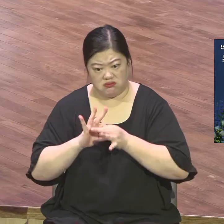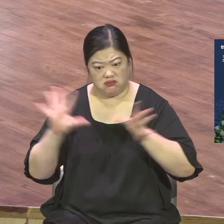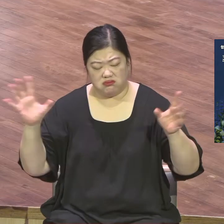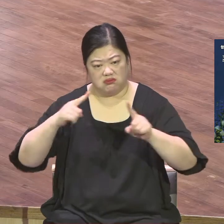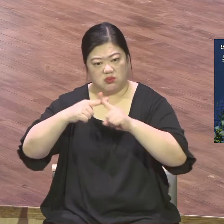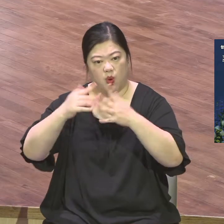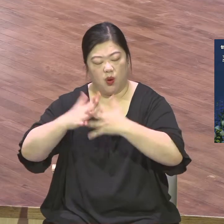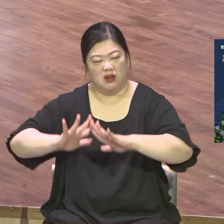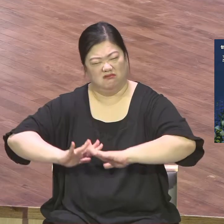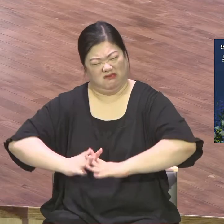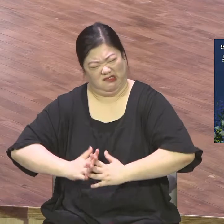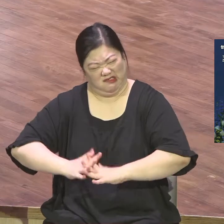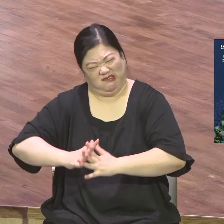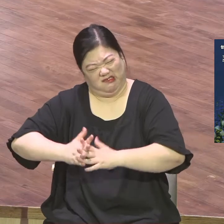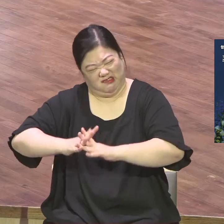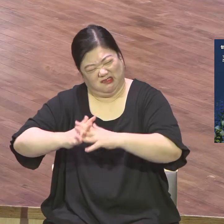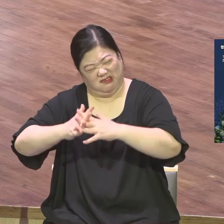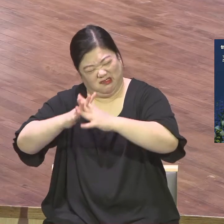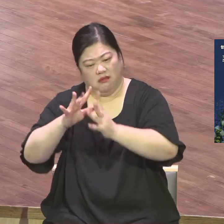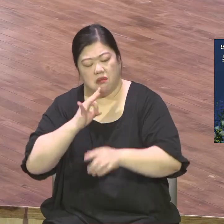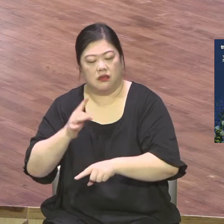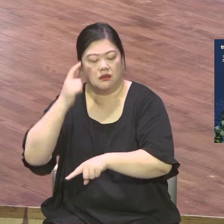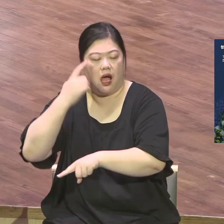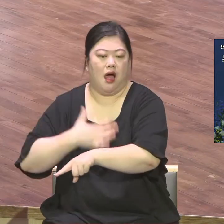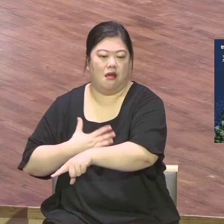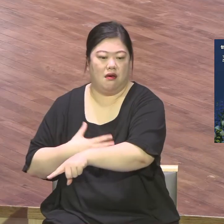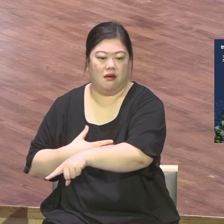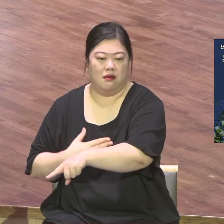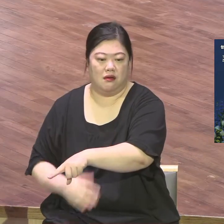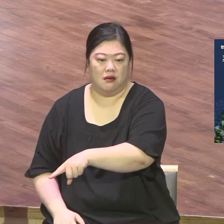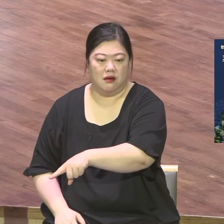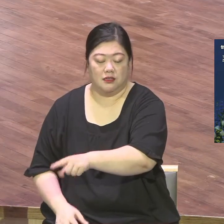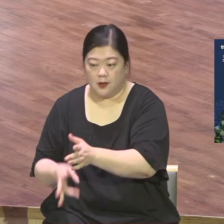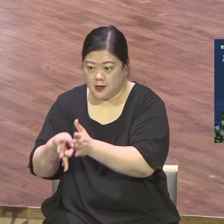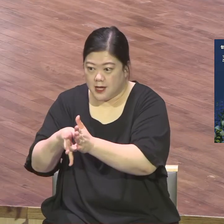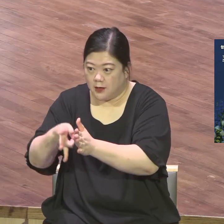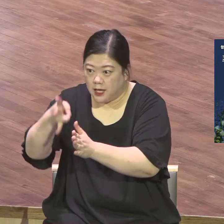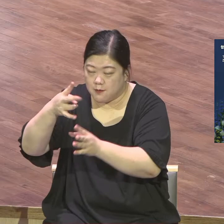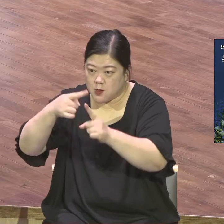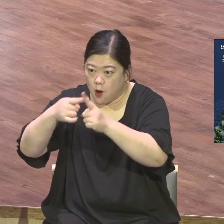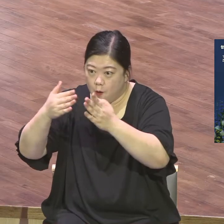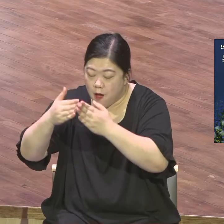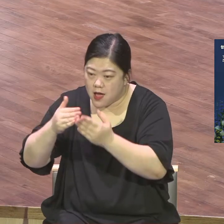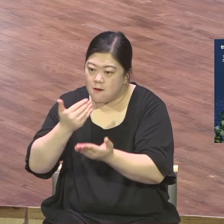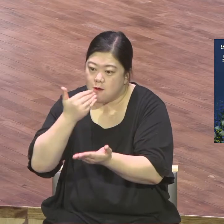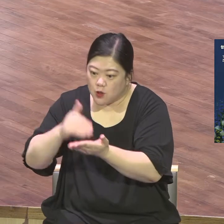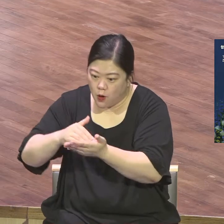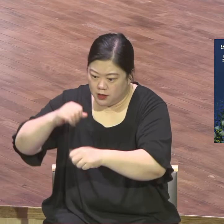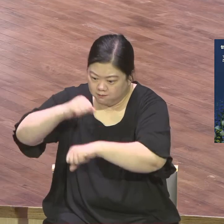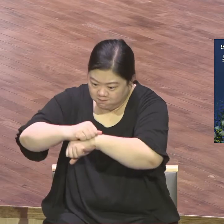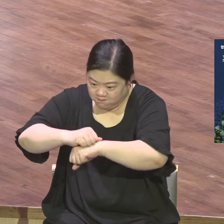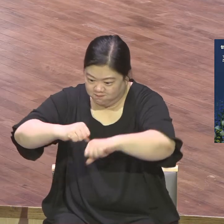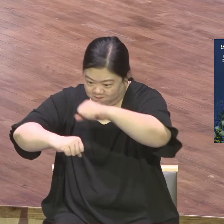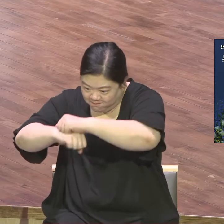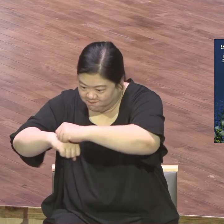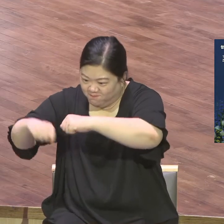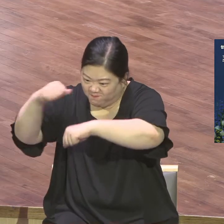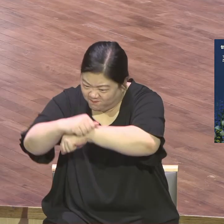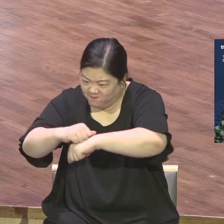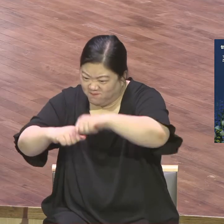것 그걸 몰라. 그러니까 건물 개념은 예루살렘 성전. 그래서 예루살렘 성전이 무너질 때 얘들은 다